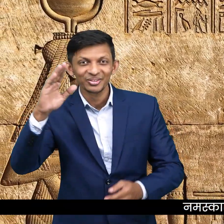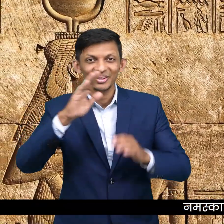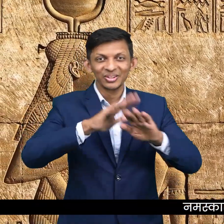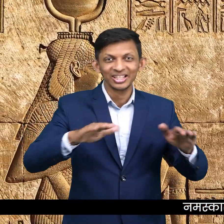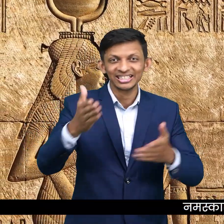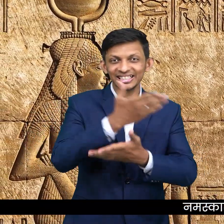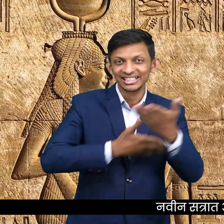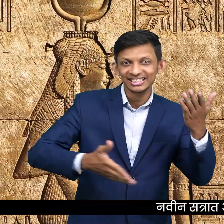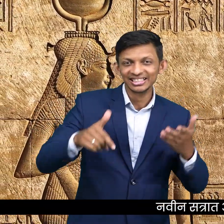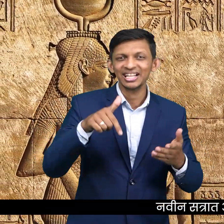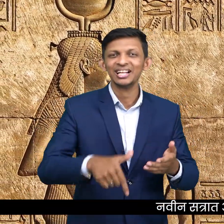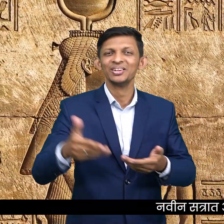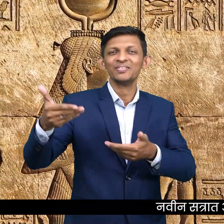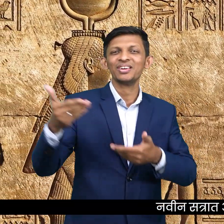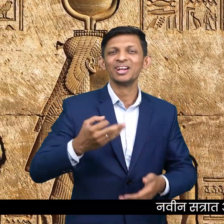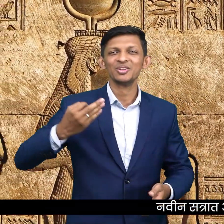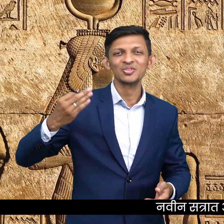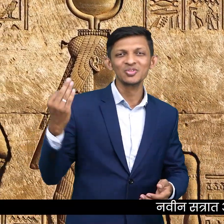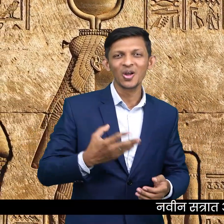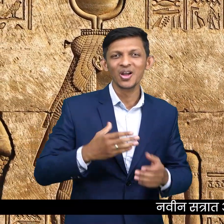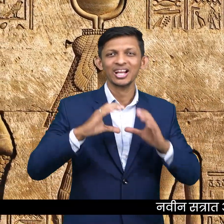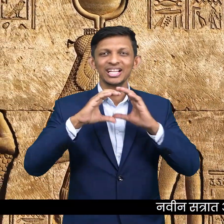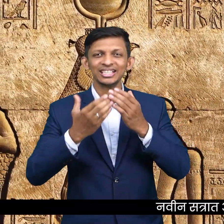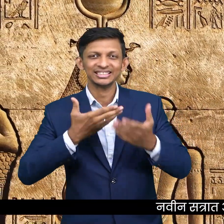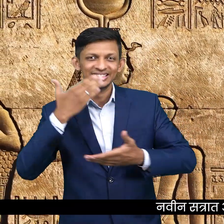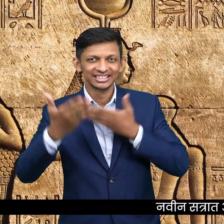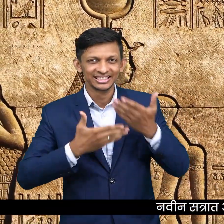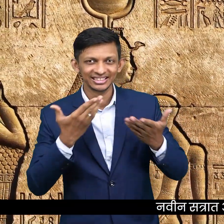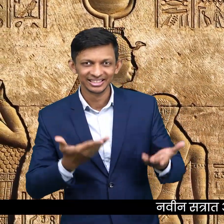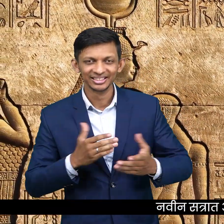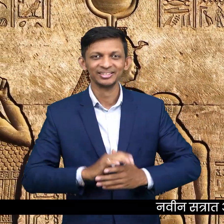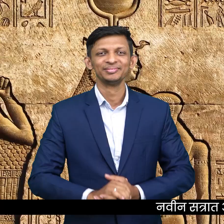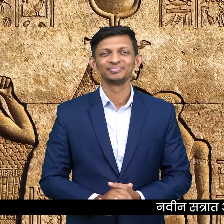नमस्कार विद्यार्थ्यांनो, नवीन सत्रात आपले स्वागत आहे.